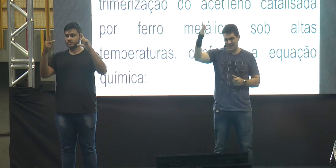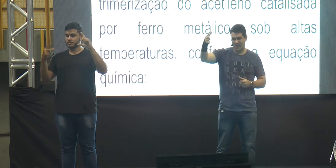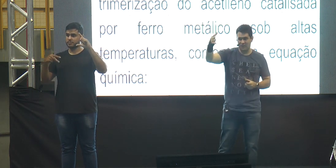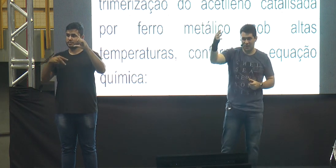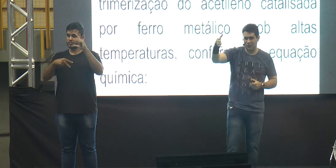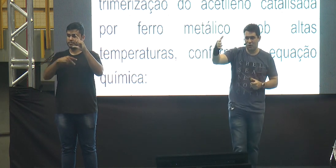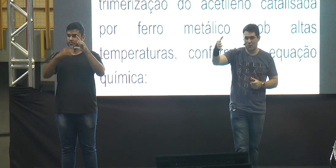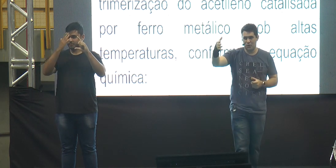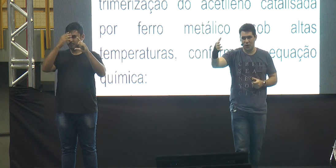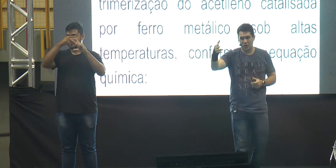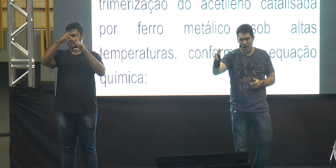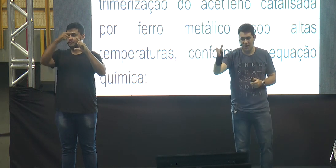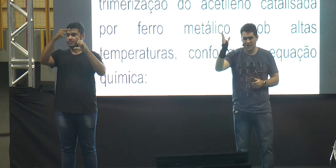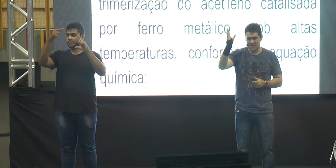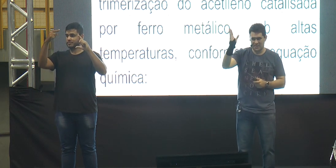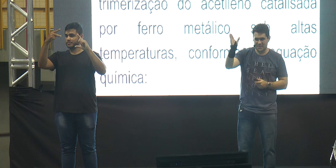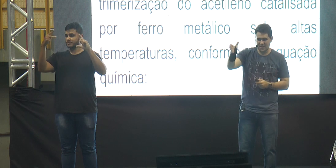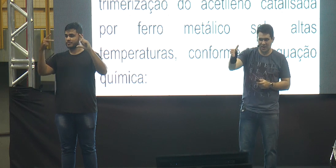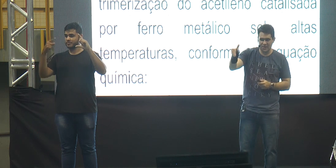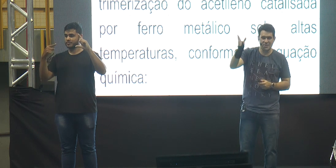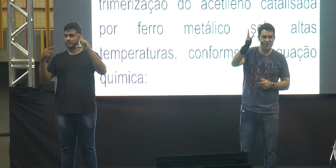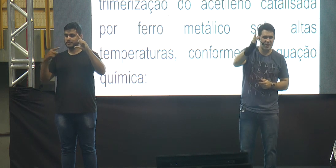benzeno, ele sempre vai ter fórmula molecular